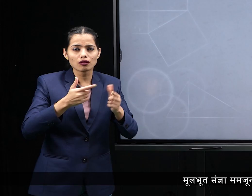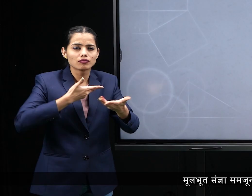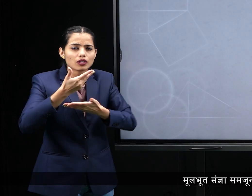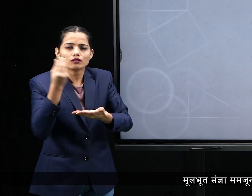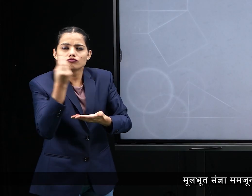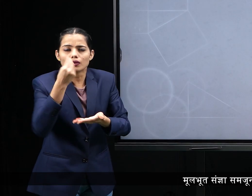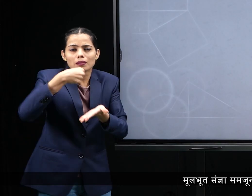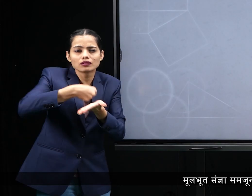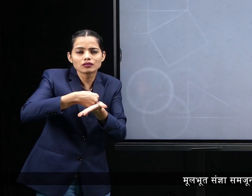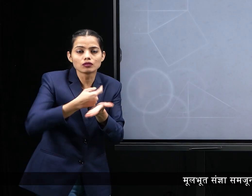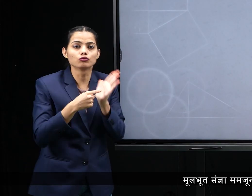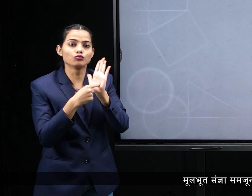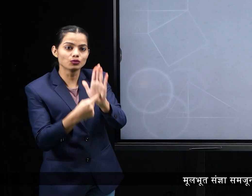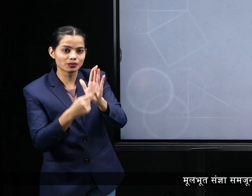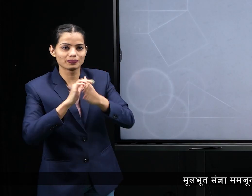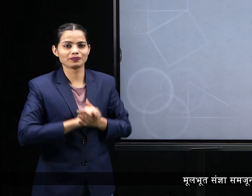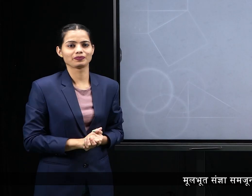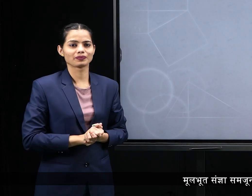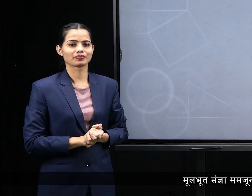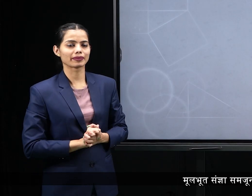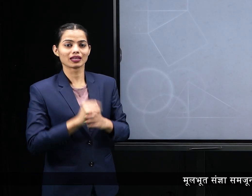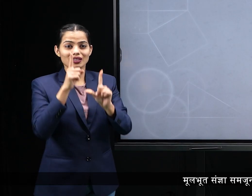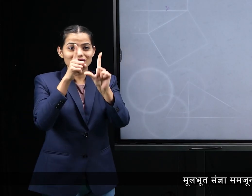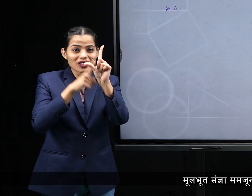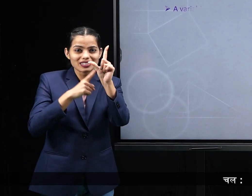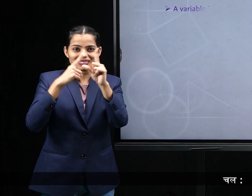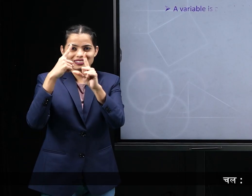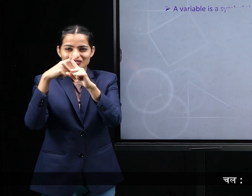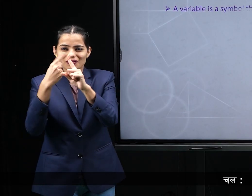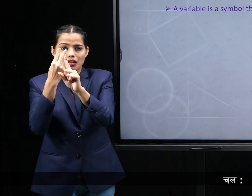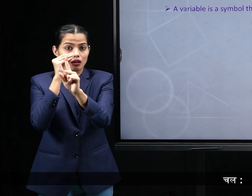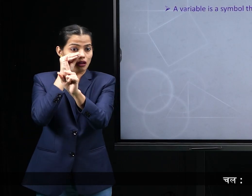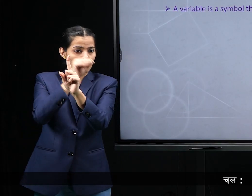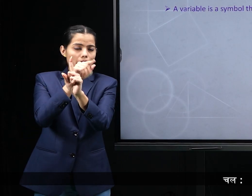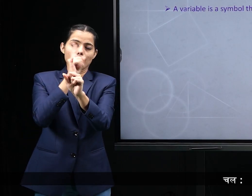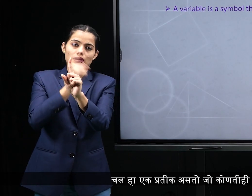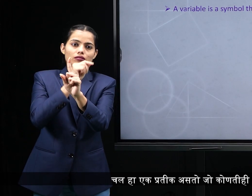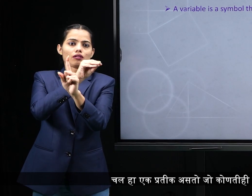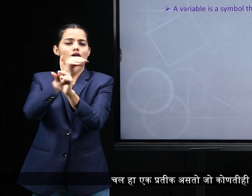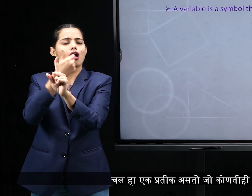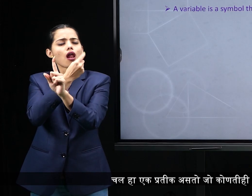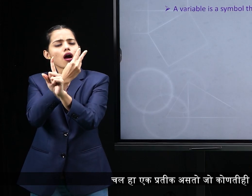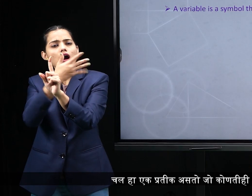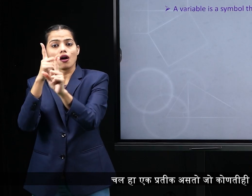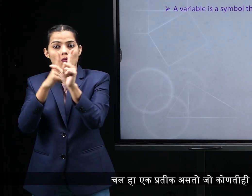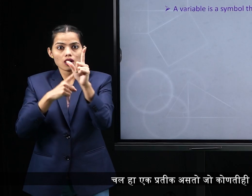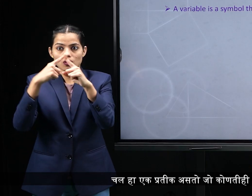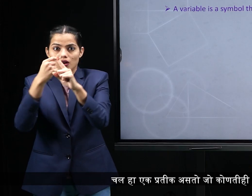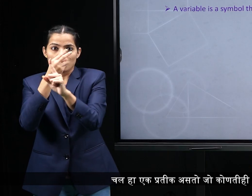मूलभूत संख्या समजून घेऊया. चल. चल हा एक प्रतीक असतो जो